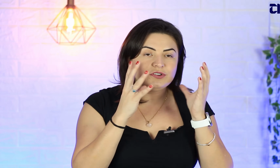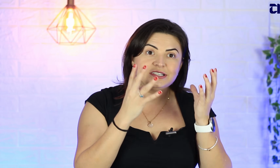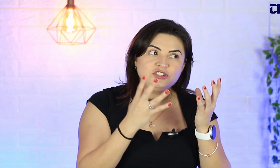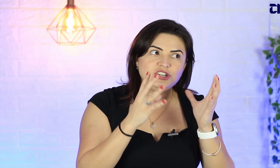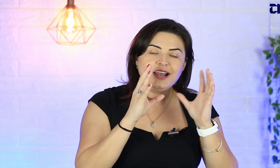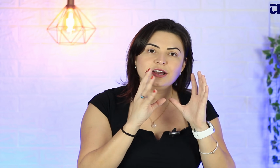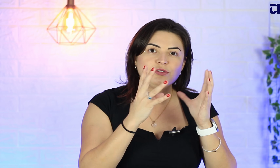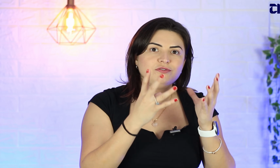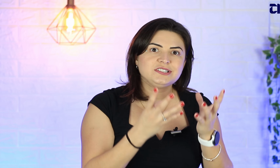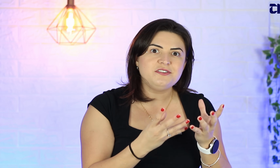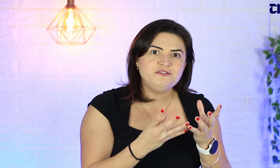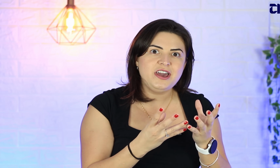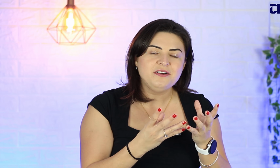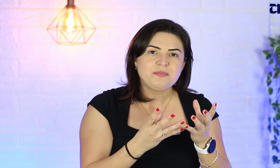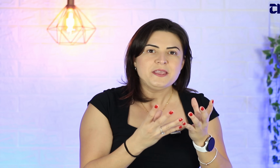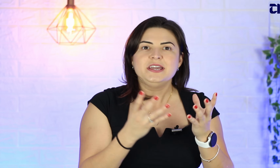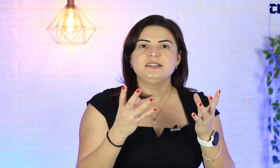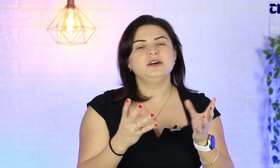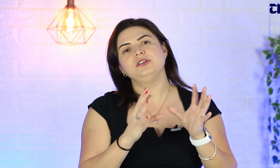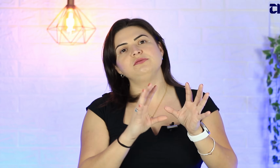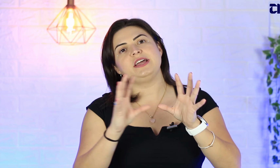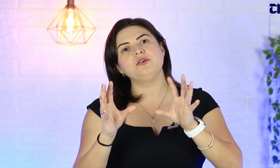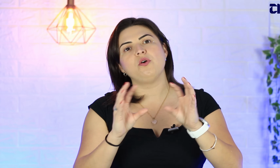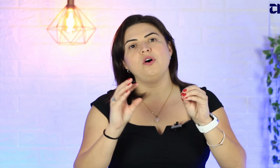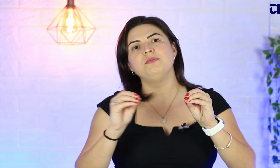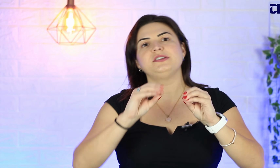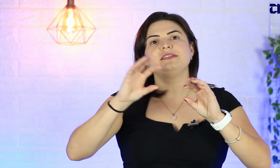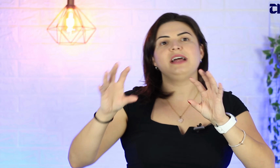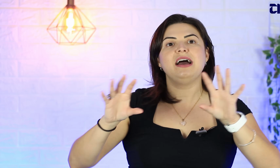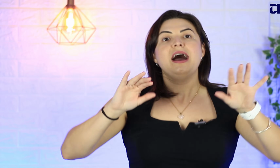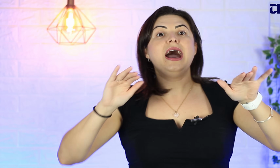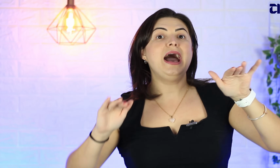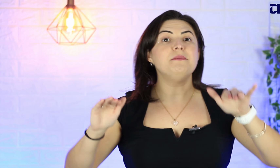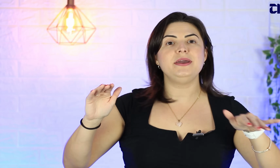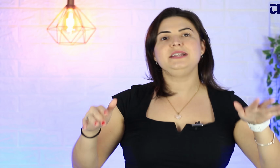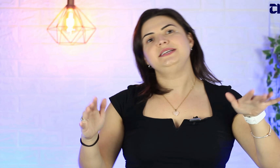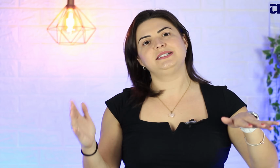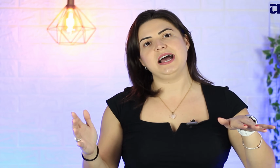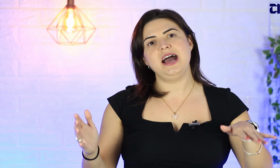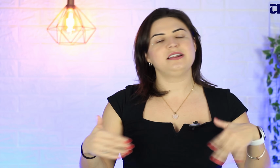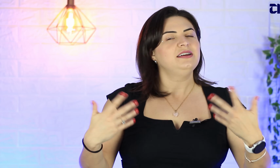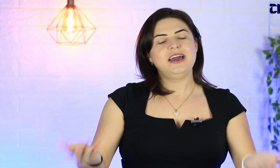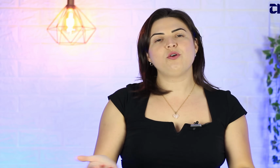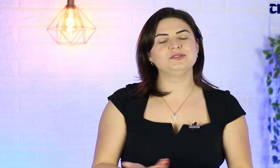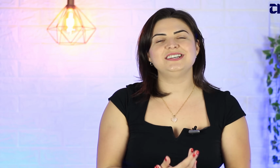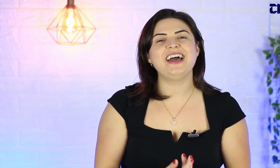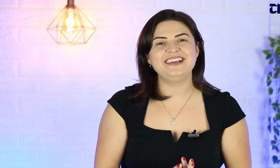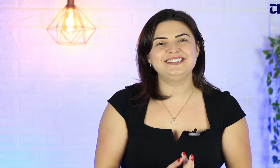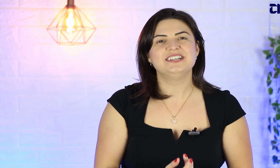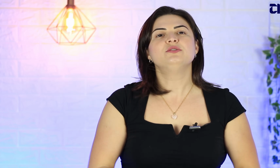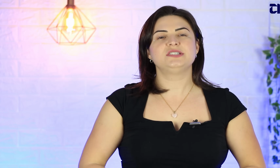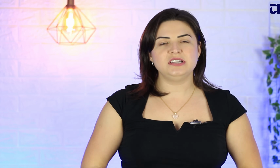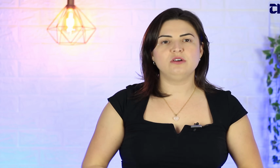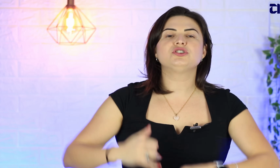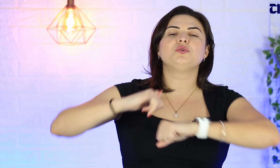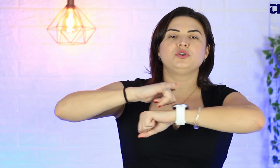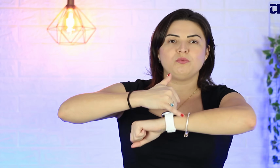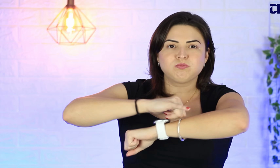é o que você enxerga, é o que você vê. Então, não tem como tentar amenizar com sinais. O sinal de gordo